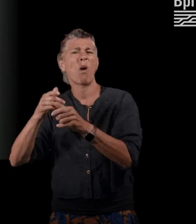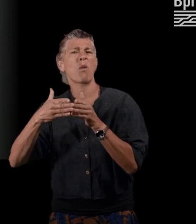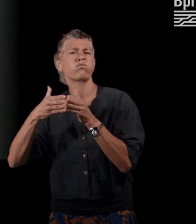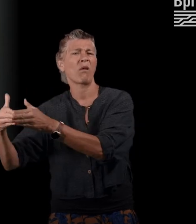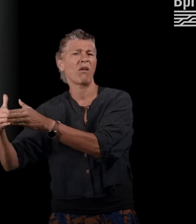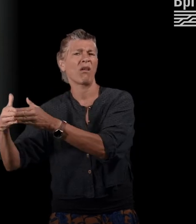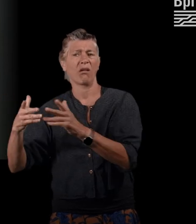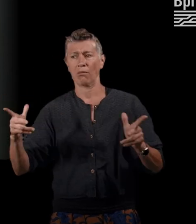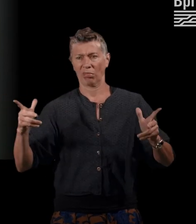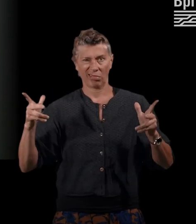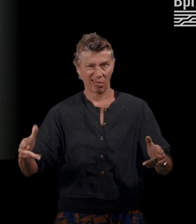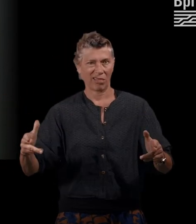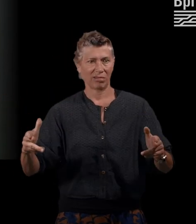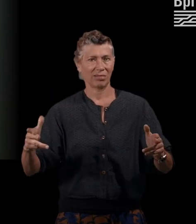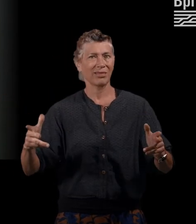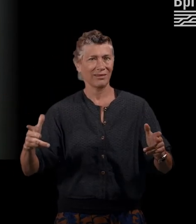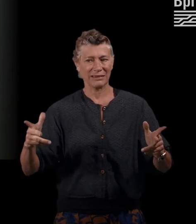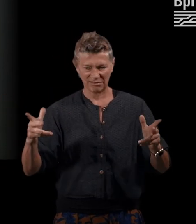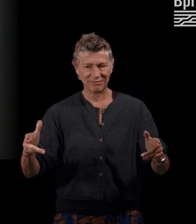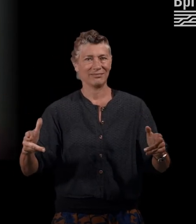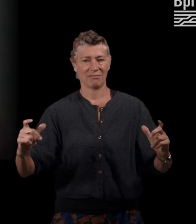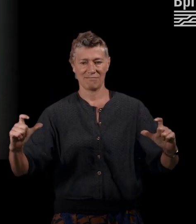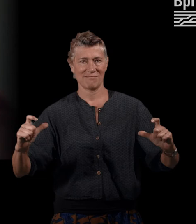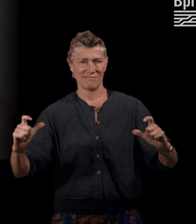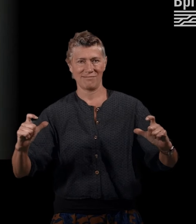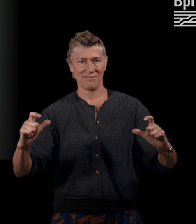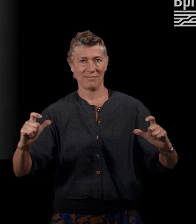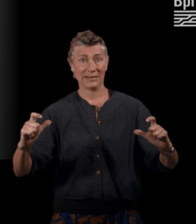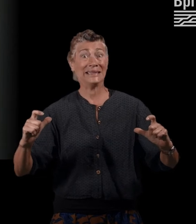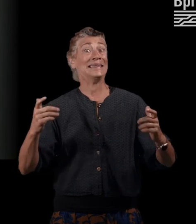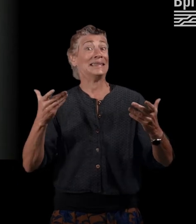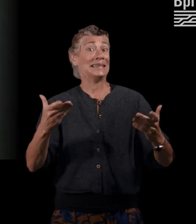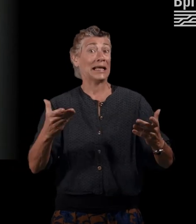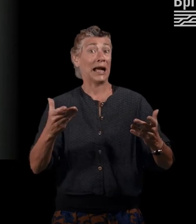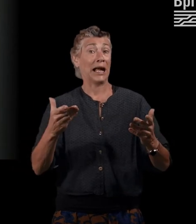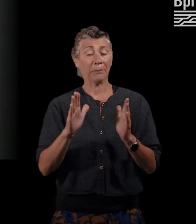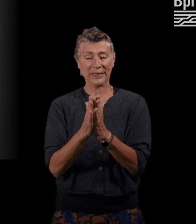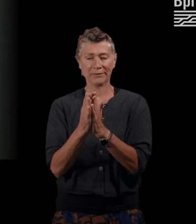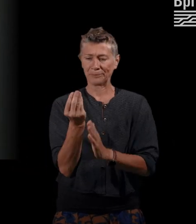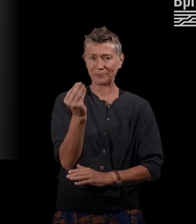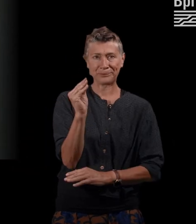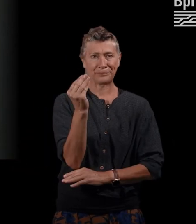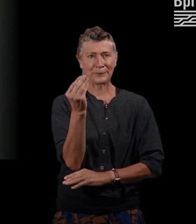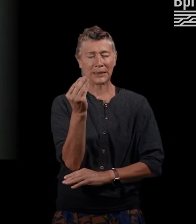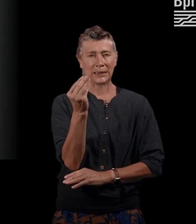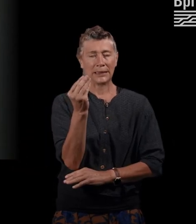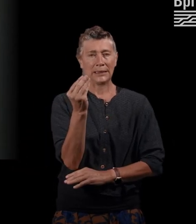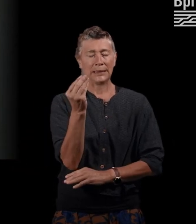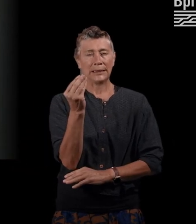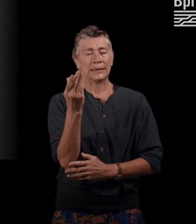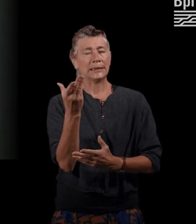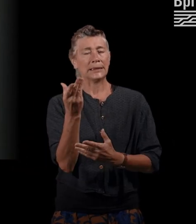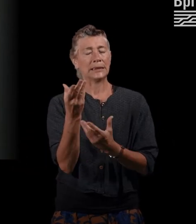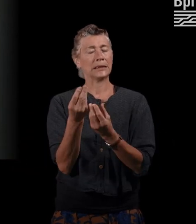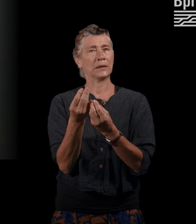l'explosion du port de Beyrouth. Il est borné par ces deux dates. Et donc, c'est quelque chose qu'on peut tenir, qu'on peut voir et qui nous